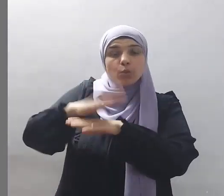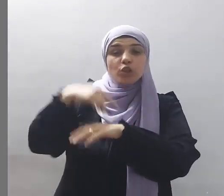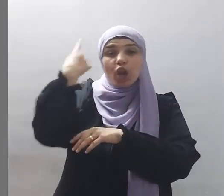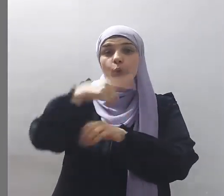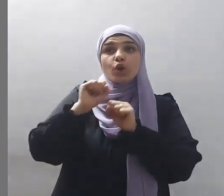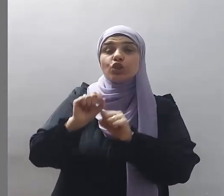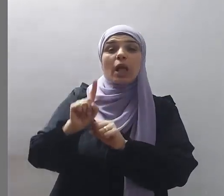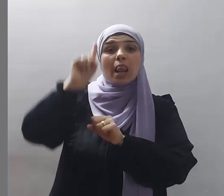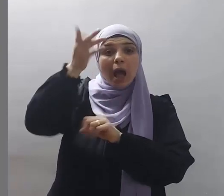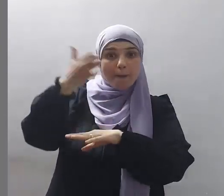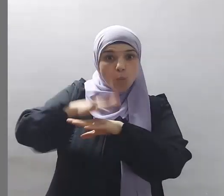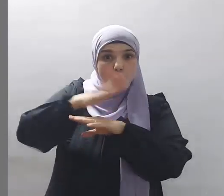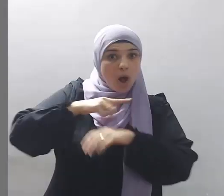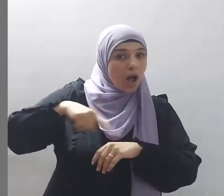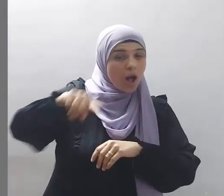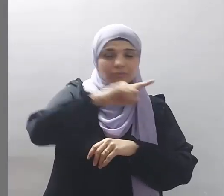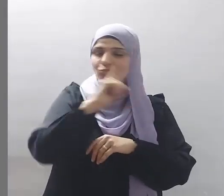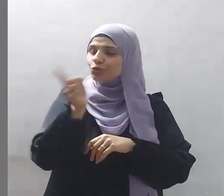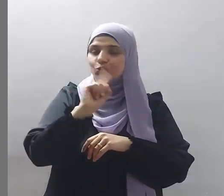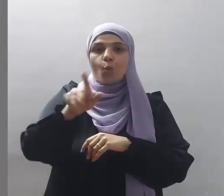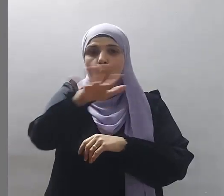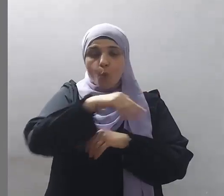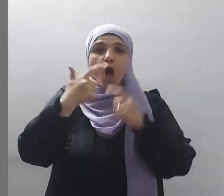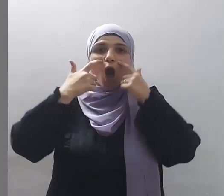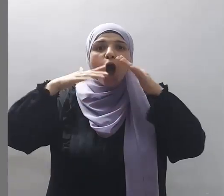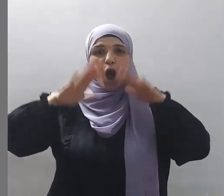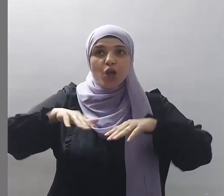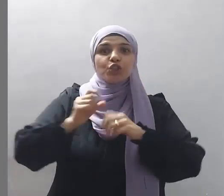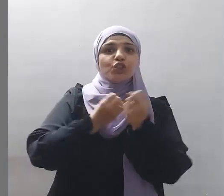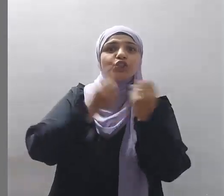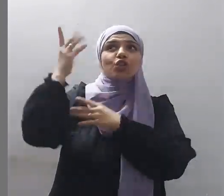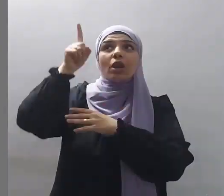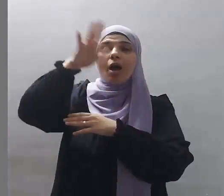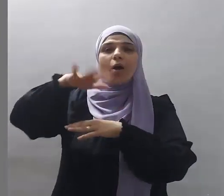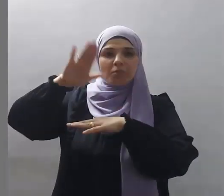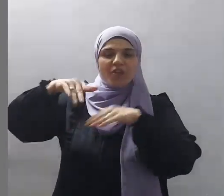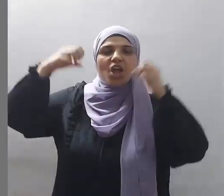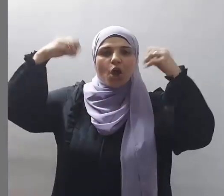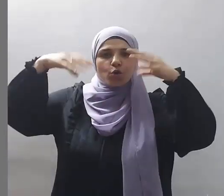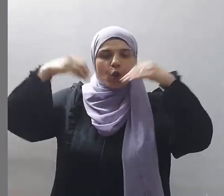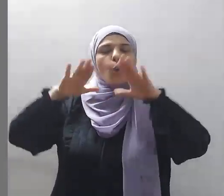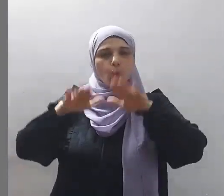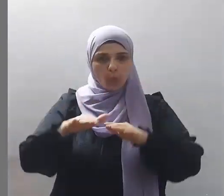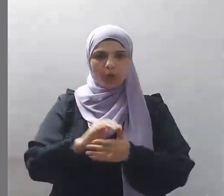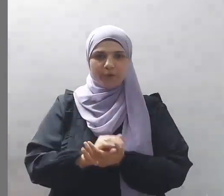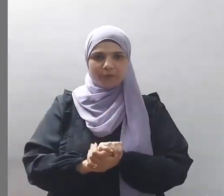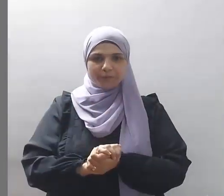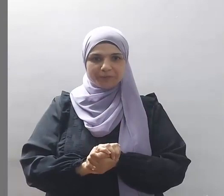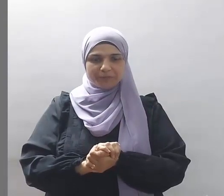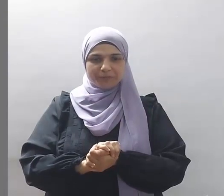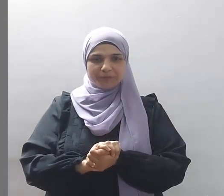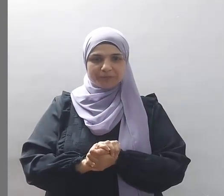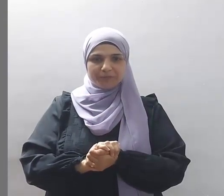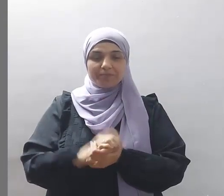الله أمواتا بل أحياء عند ربهم يرزقون. فرحين